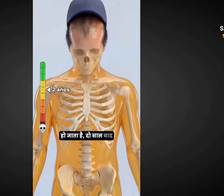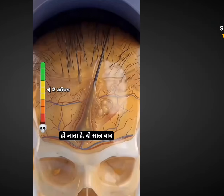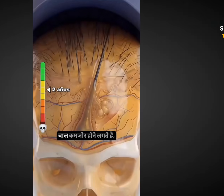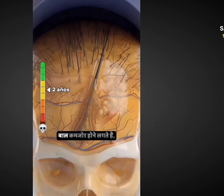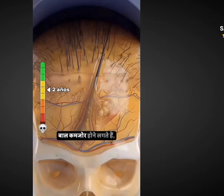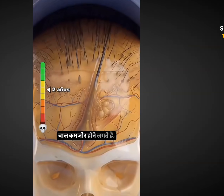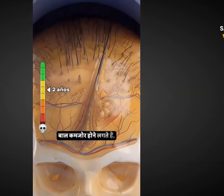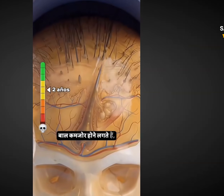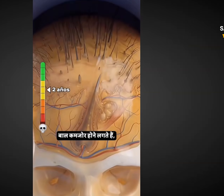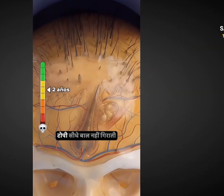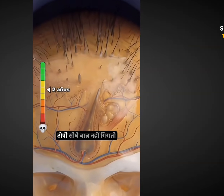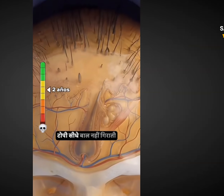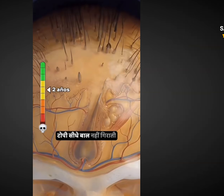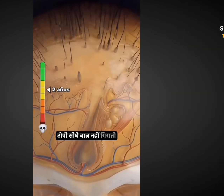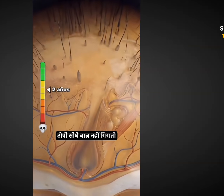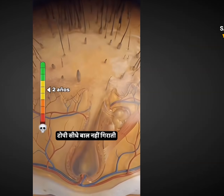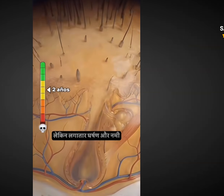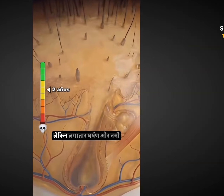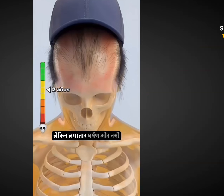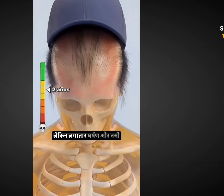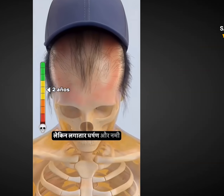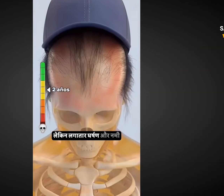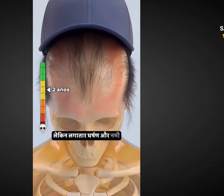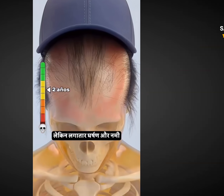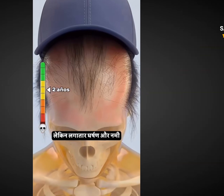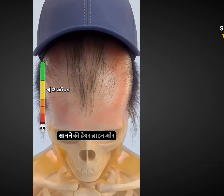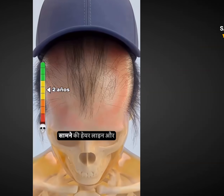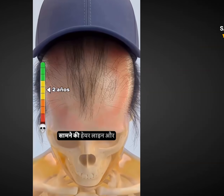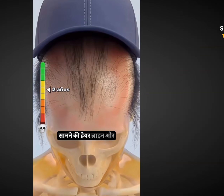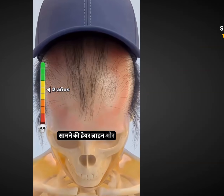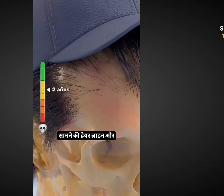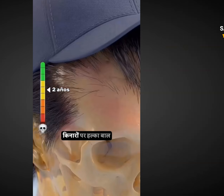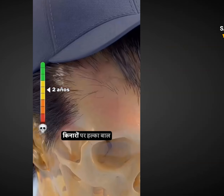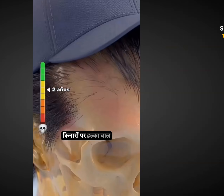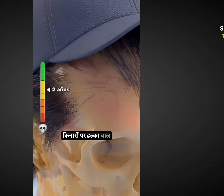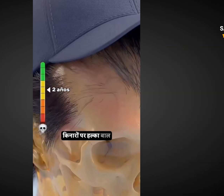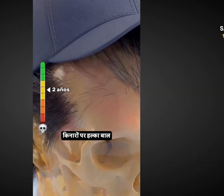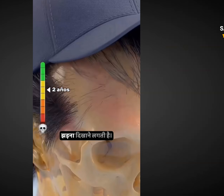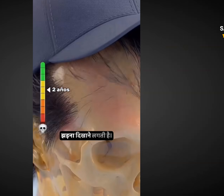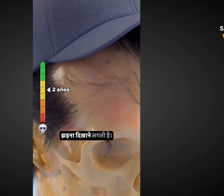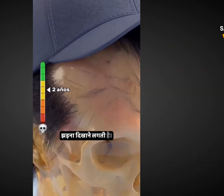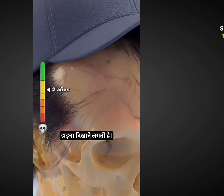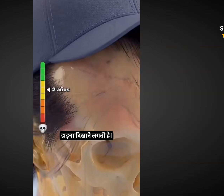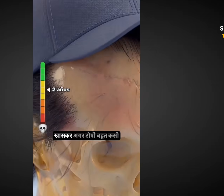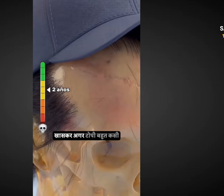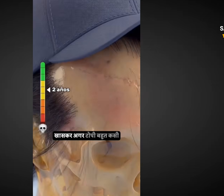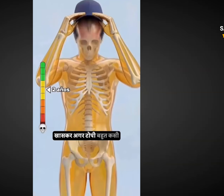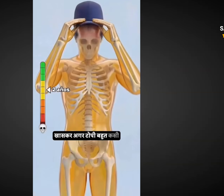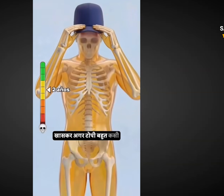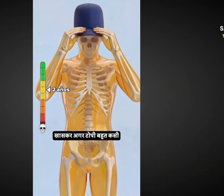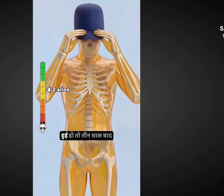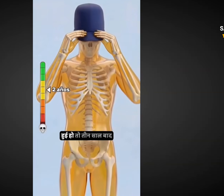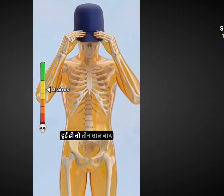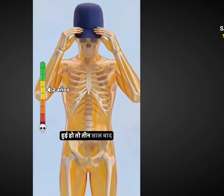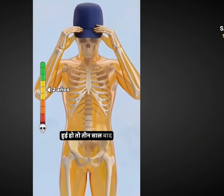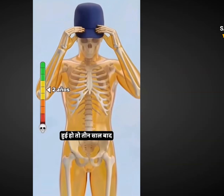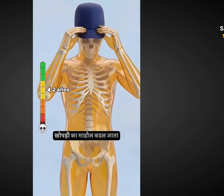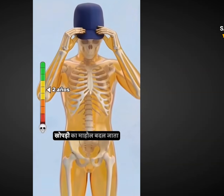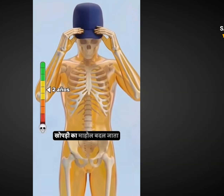बाद बाल कमजोर होने लगते हैं। टोपी सीधे बाल नहीं गिराती, लेकिन लगातार घर्षण और नमी सामने की हेयर लाइन और किनारों पर हल्का बाल झड़ना दिखाने लगती है। खासकर अगर टोपी बहुत कसी हुई हो तो 3 साल बाद खोपड़ी का माहौल